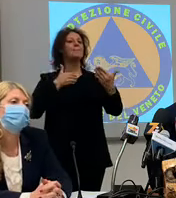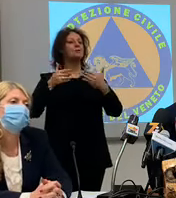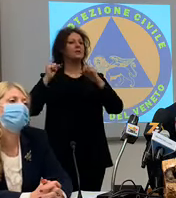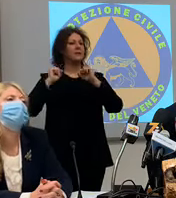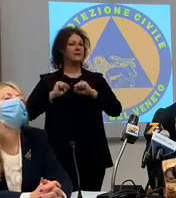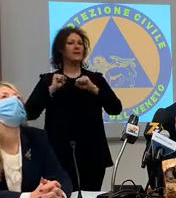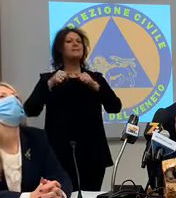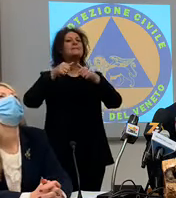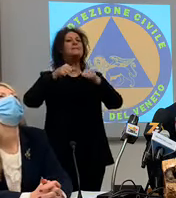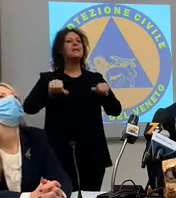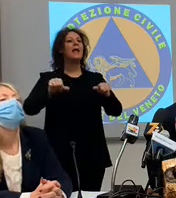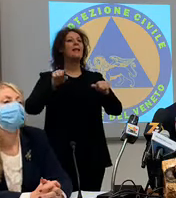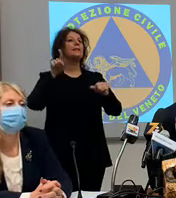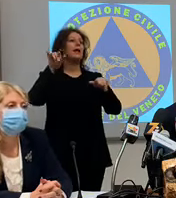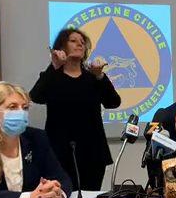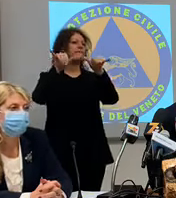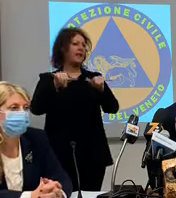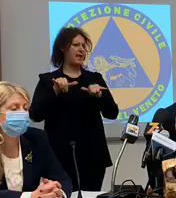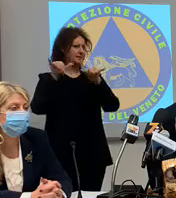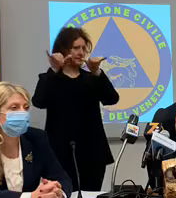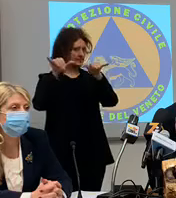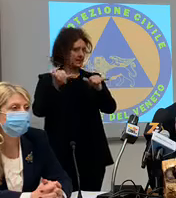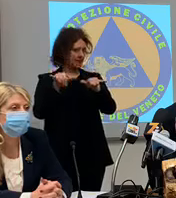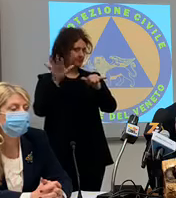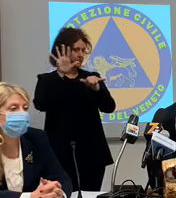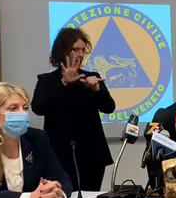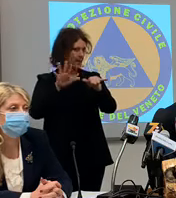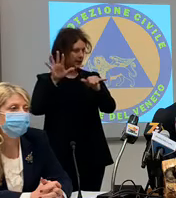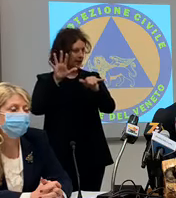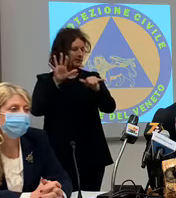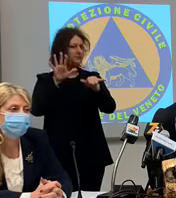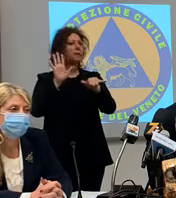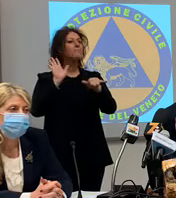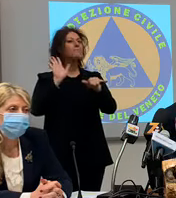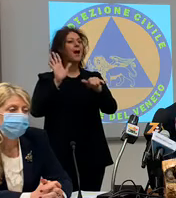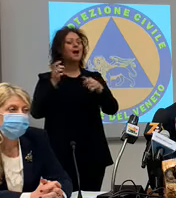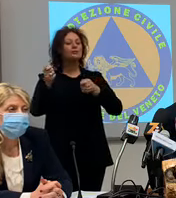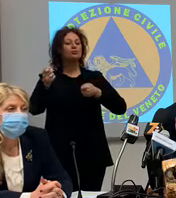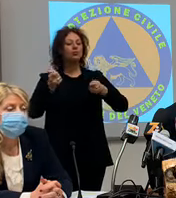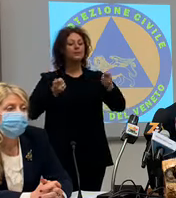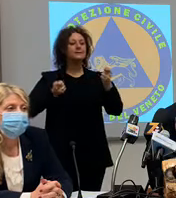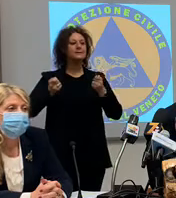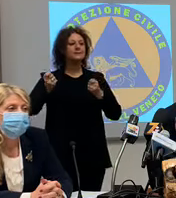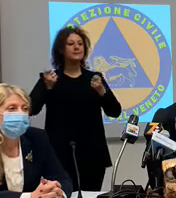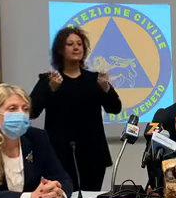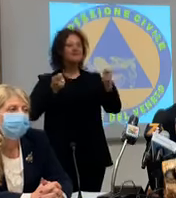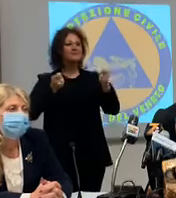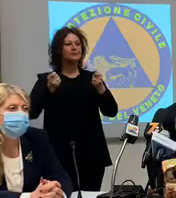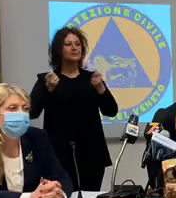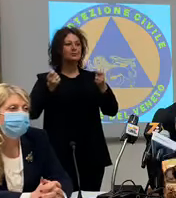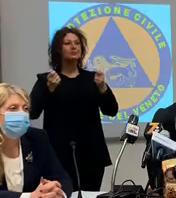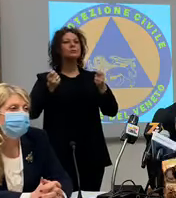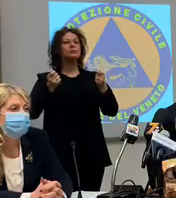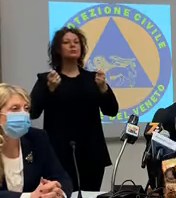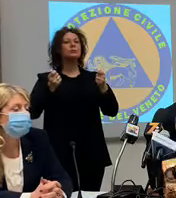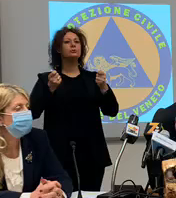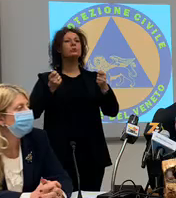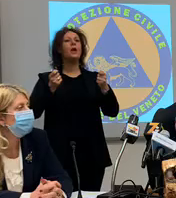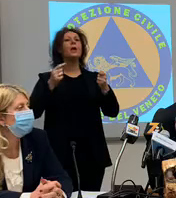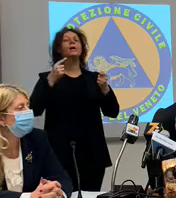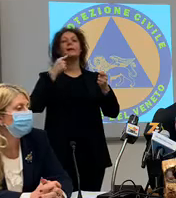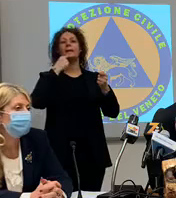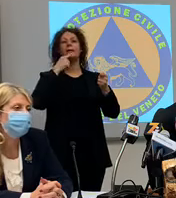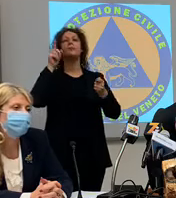e sarà Però come dire anim sarà sarà gestita sostanzialmente dalla scuola medica dell'università